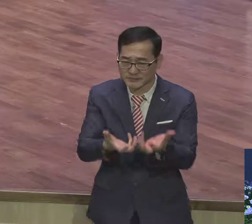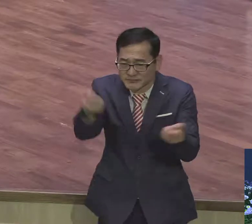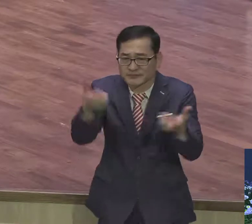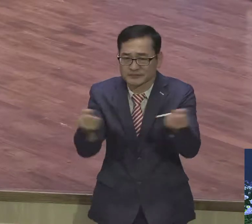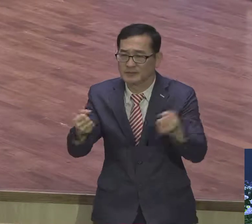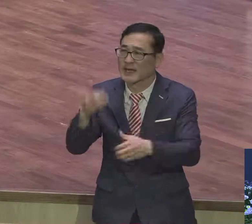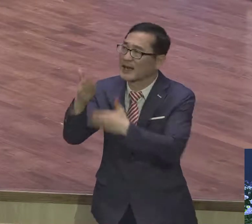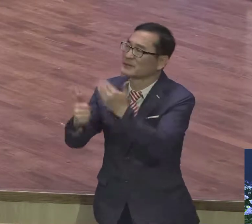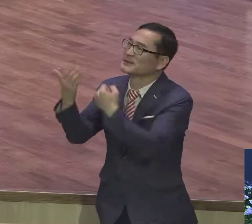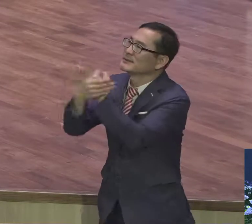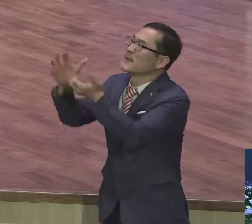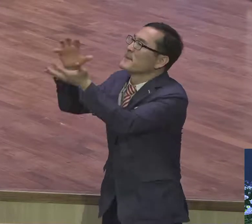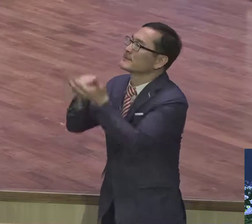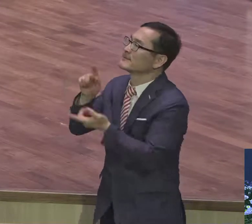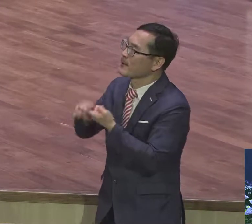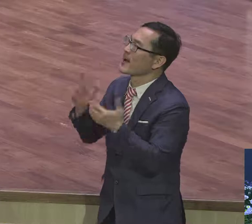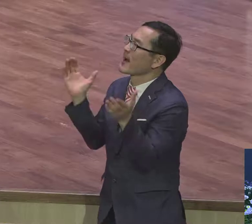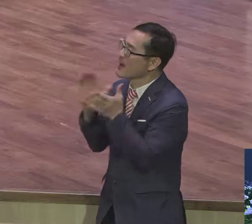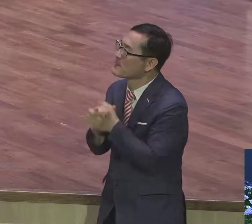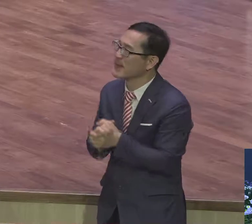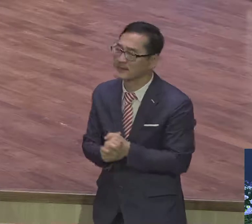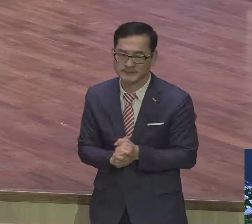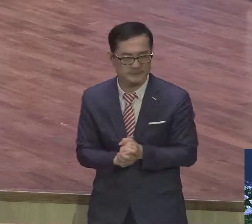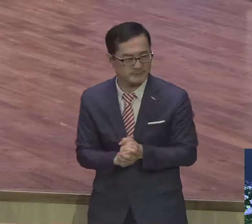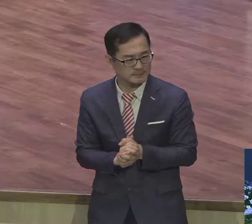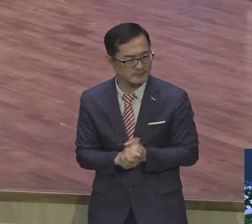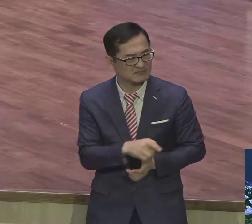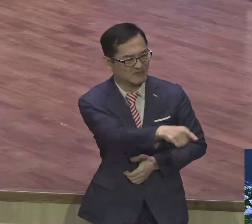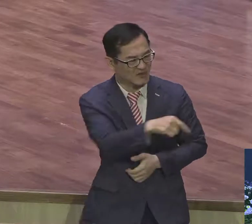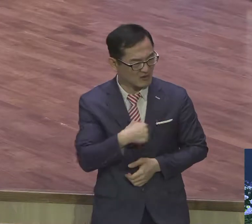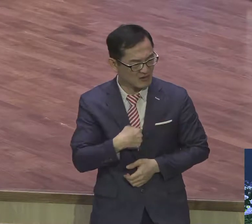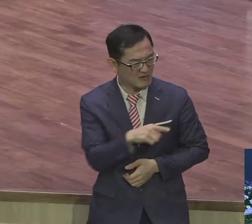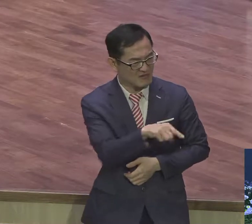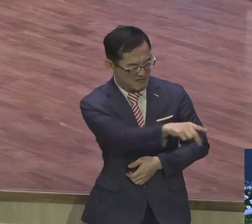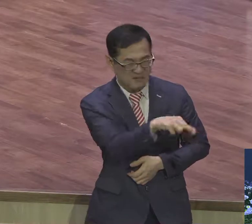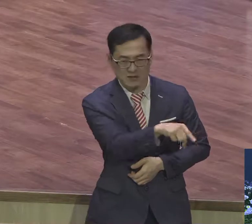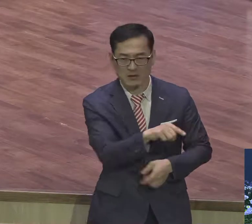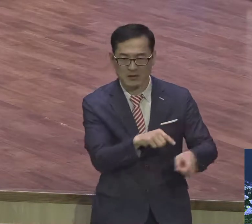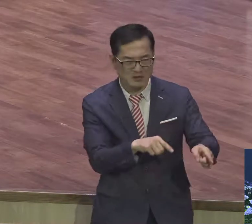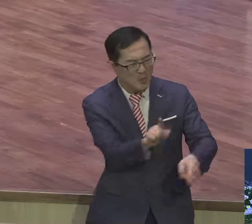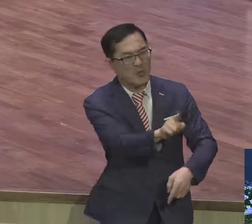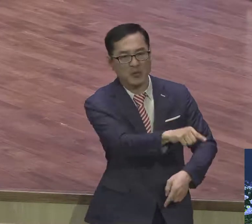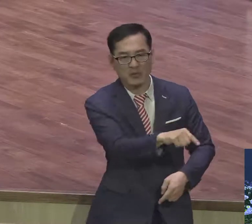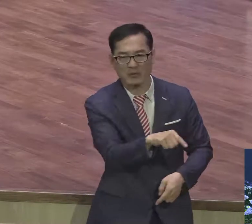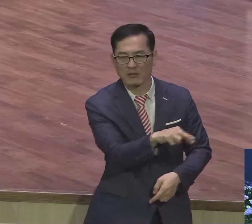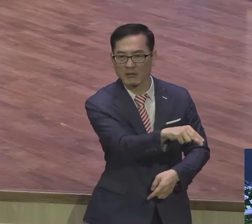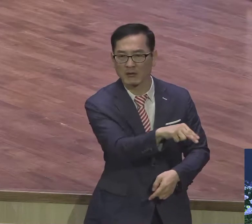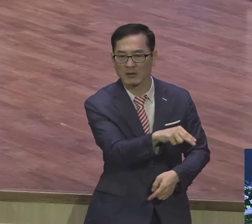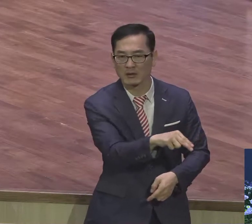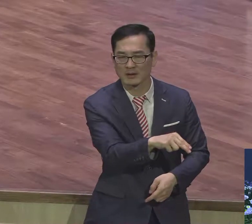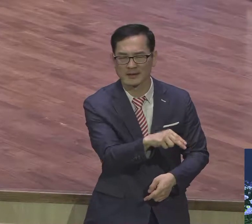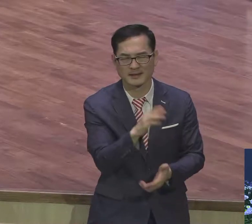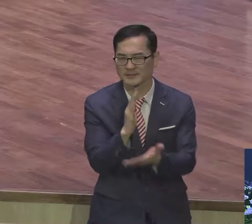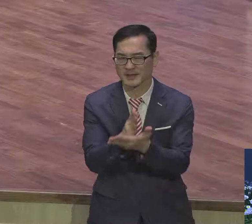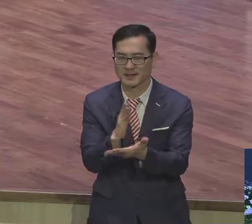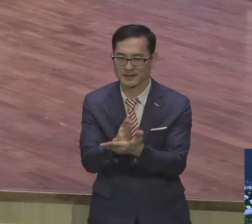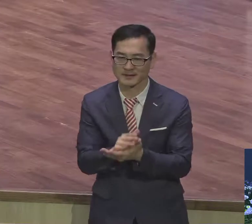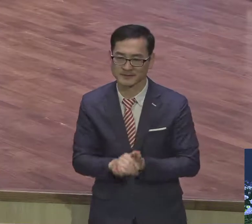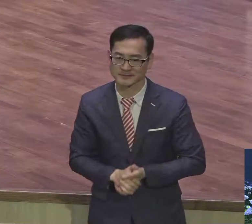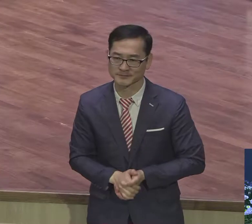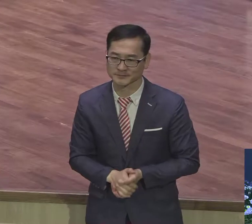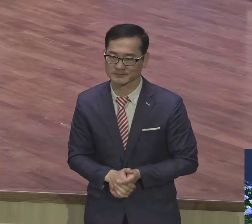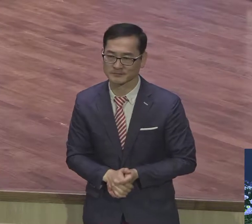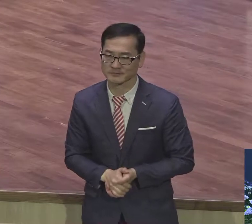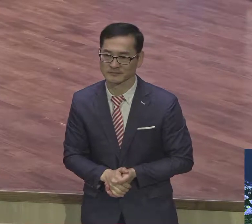감동 오는 대로 그렇게 하면 된다 구약에 따라 먹지 말라 했기 때문에 안 먹는다 그럼 먹지 마라 이건